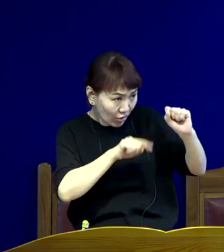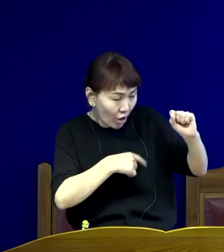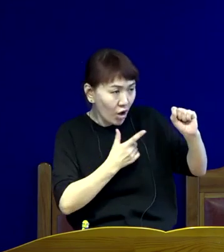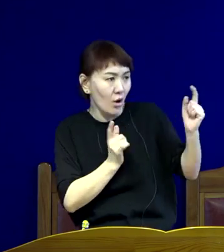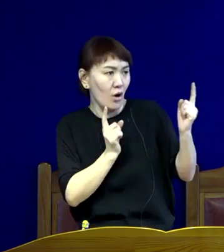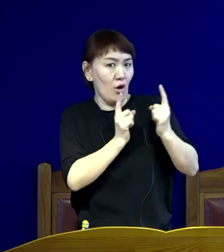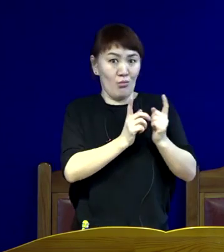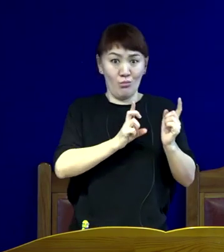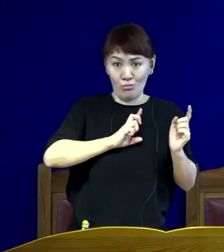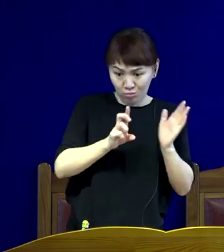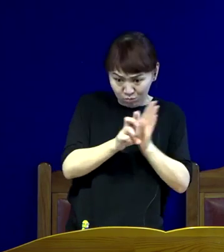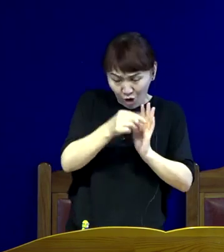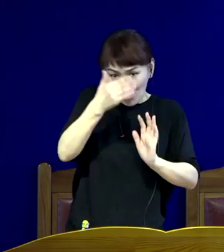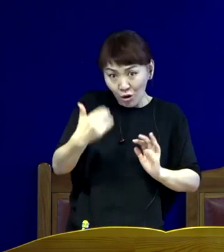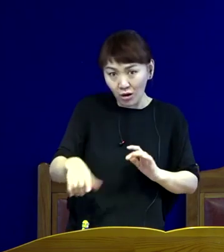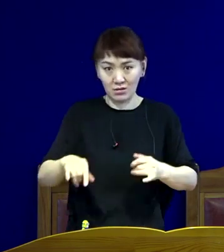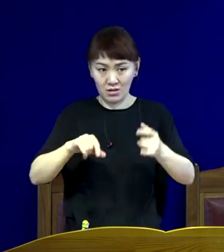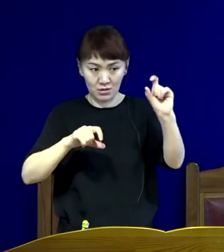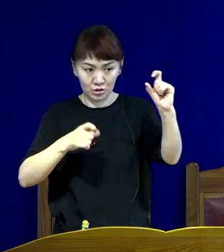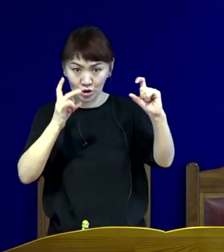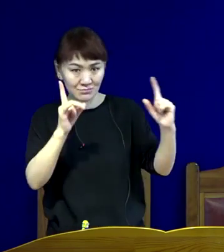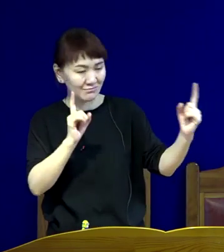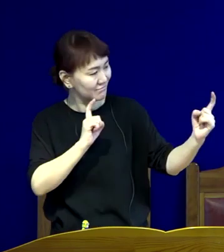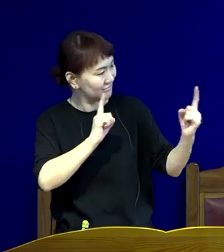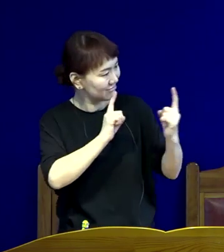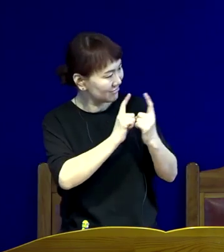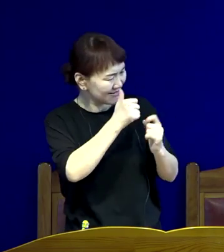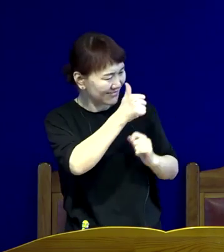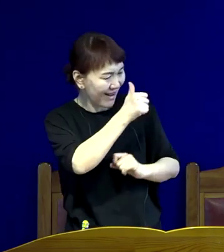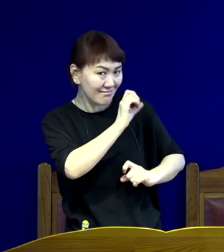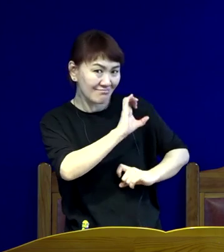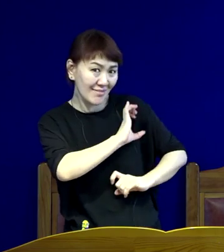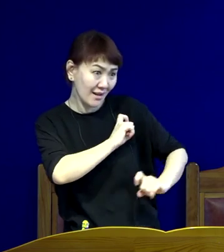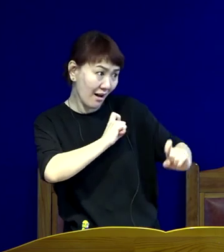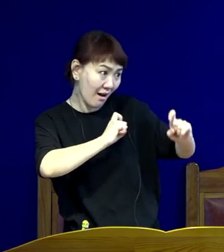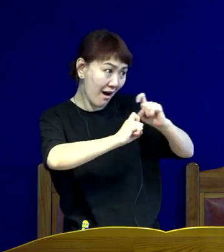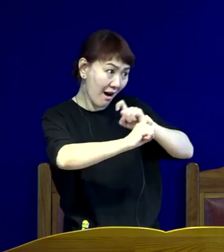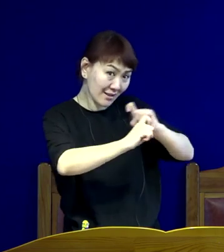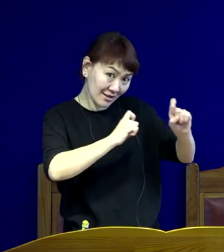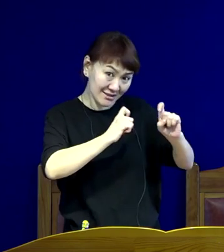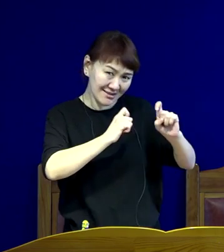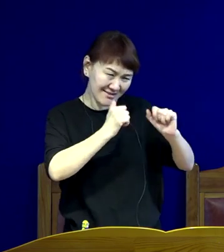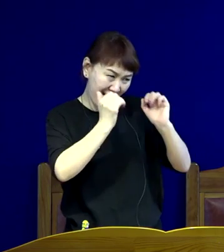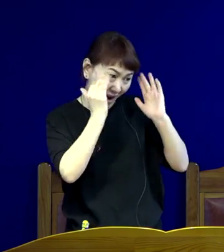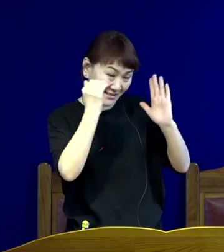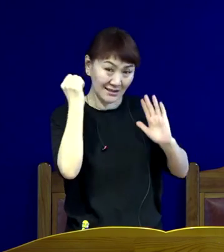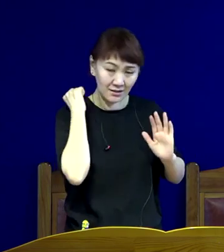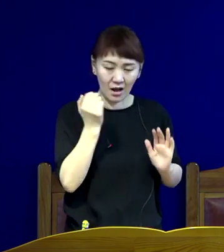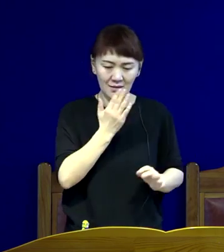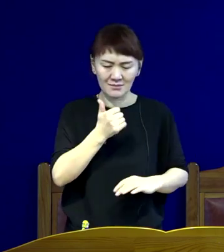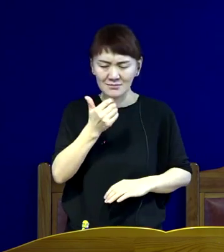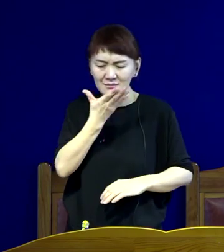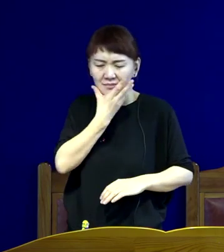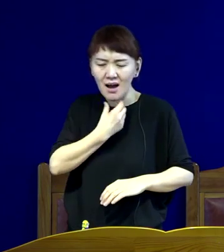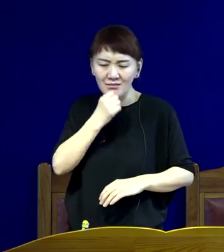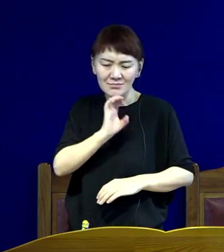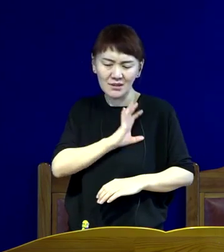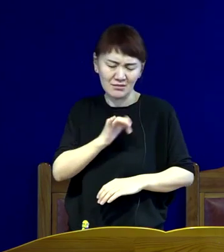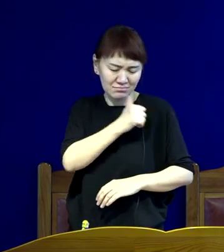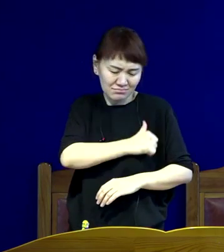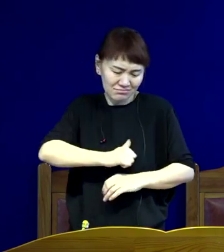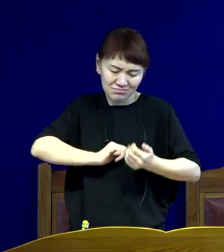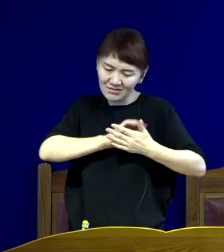сайхан сэтгэлээр харж чадчихжээ. Сайхан гэр бүл хараар бэлгсэн гэр бүл болж чадна. Тэгвэл хүний сэтгэл